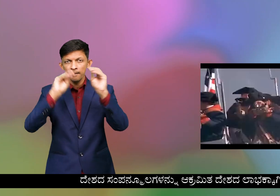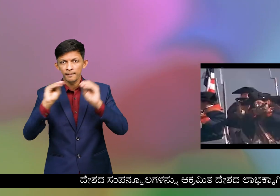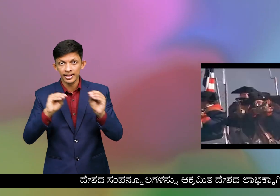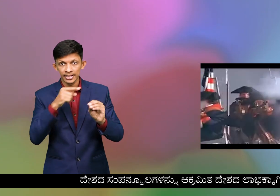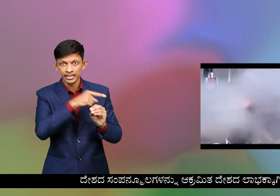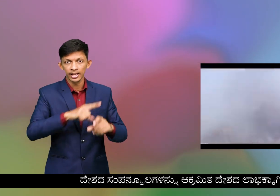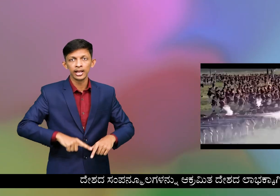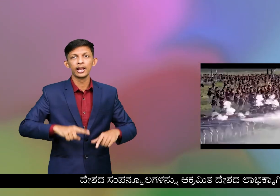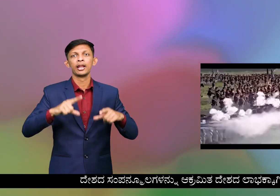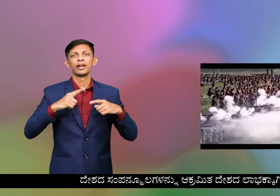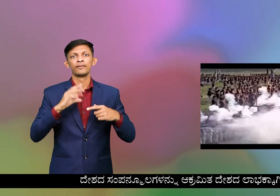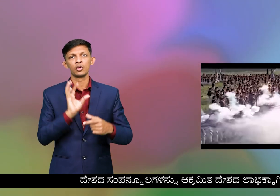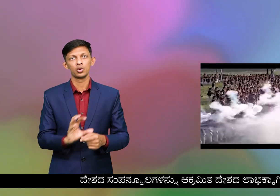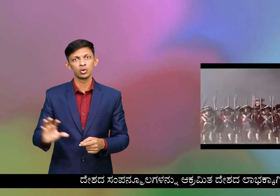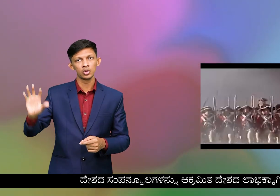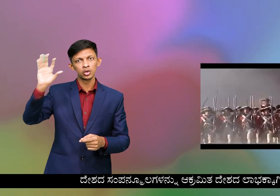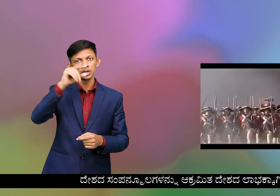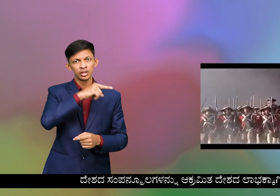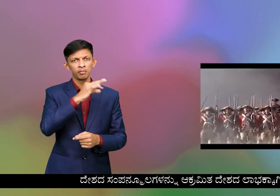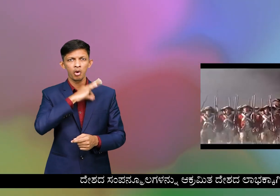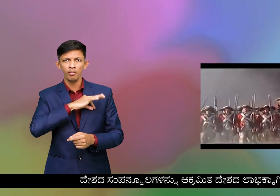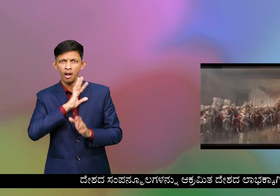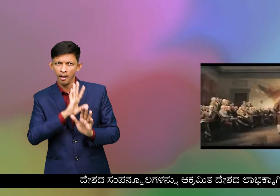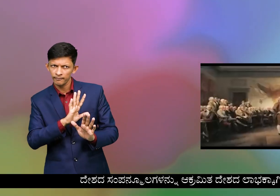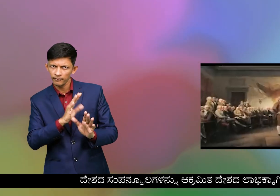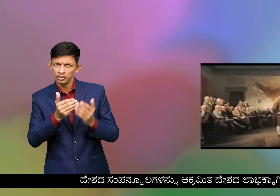ಆಕ್ರಮಿತ ದೇಶ ಲಾಭಕ್ಕಾಗಿ ಬಳಸುವುದು.